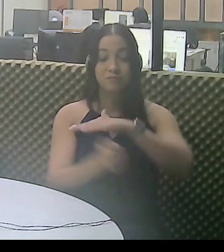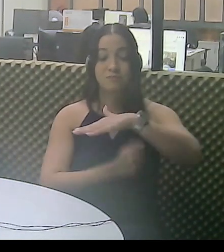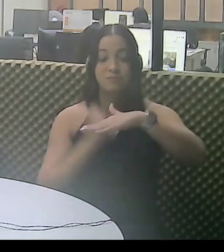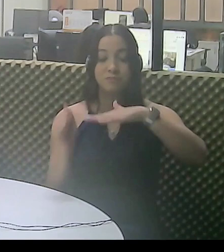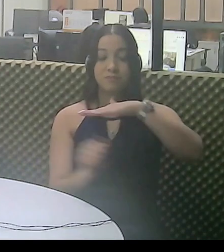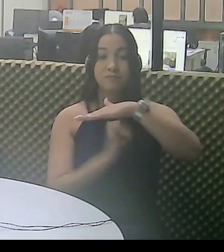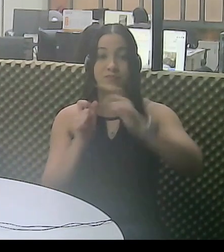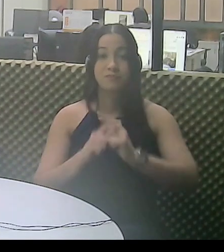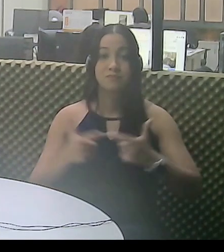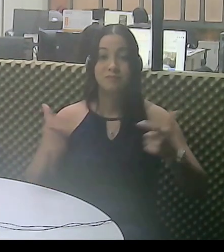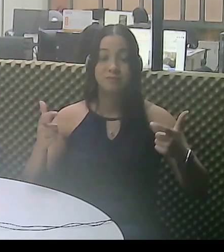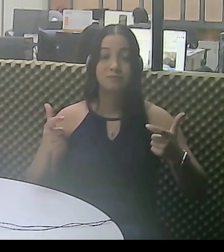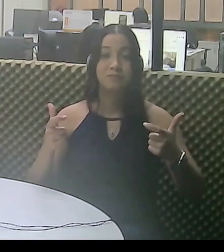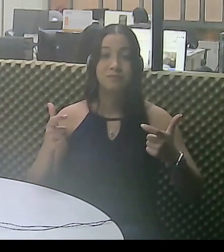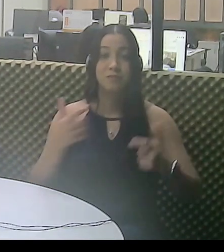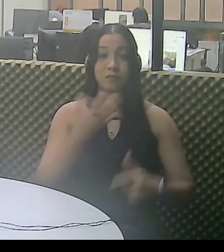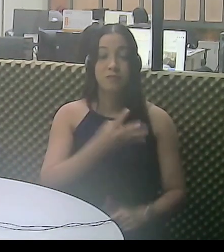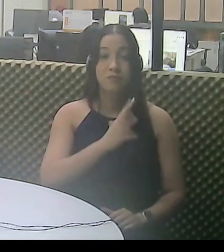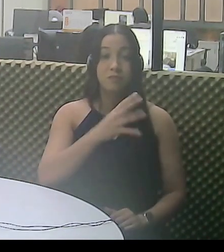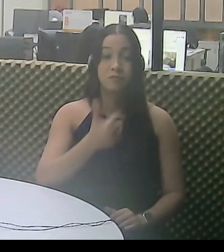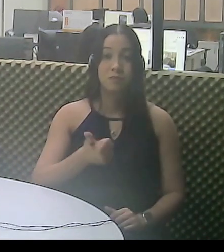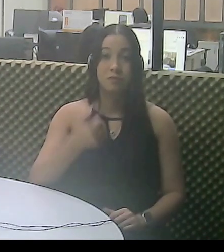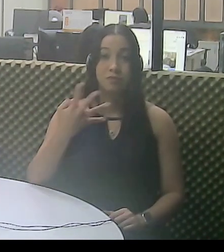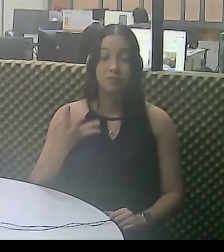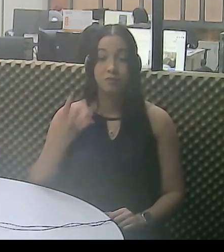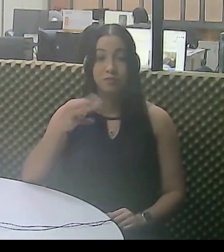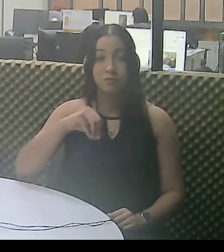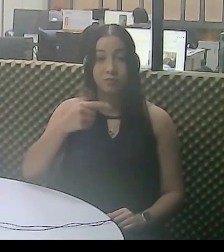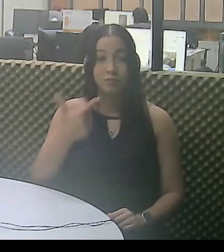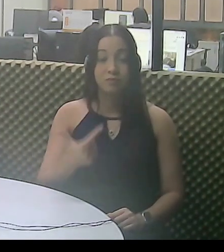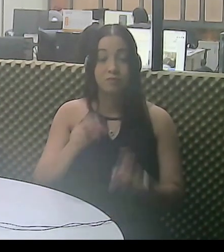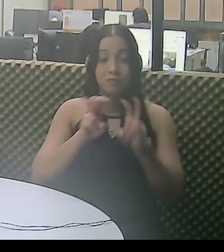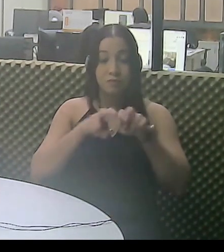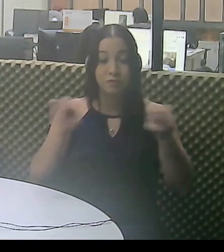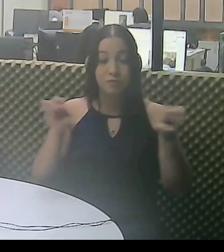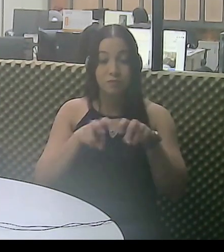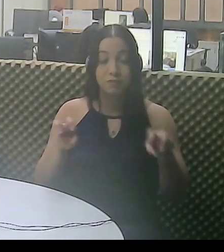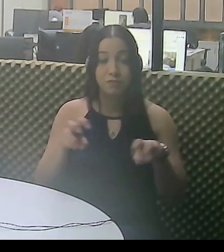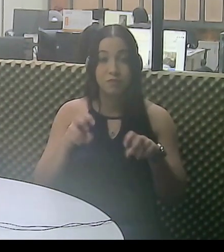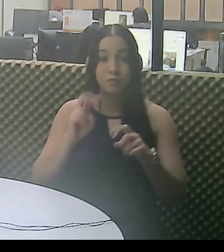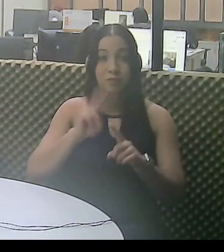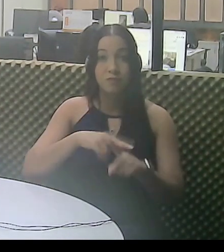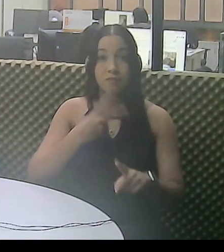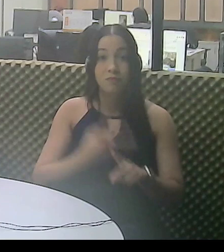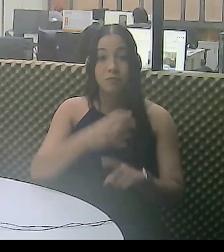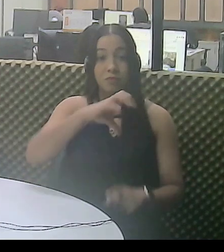e ampliam os atuais 414 metros quadrados de arquibancadas para